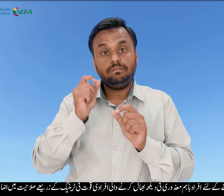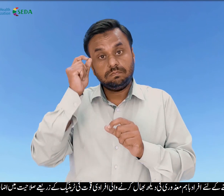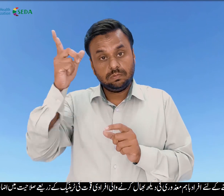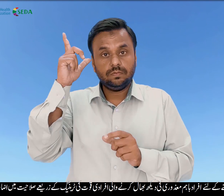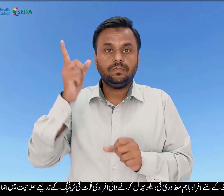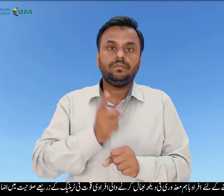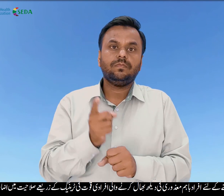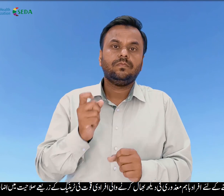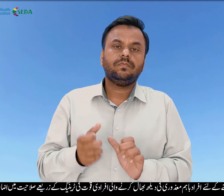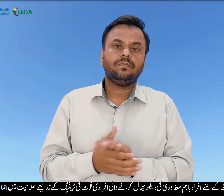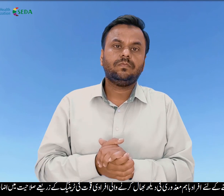میں اضافہ کریں۔